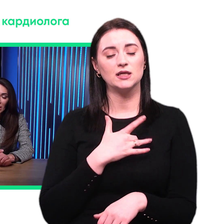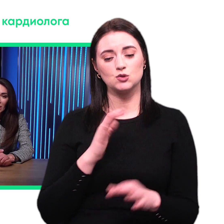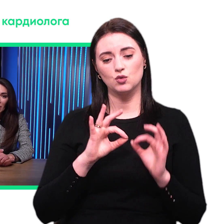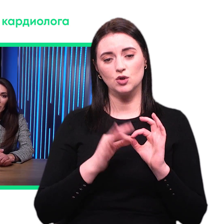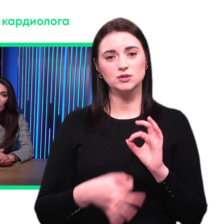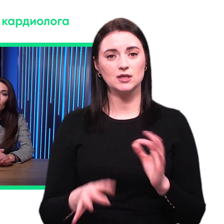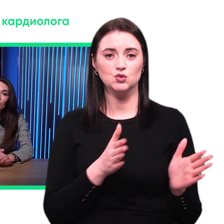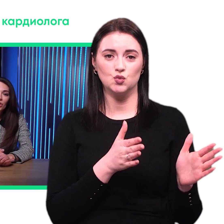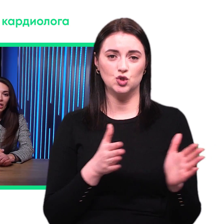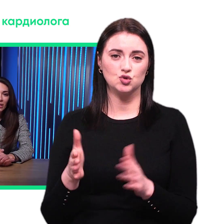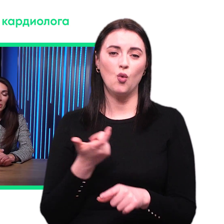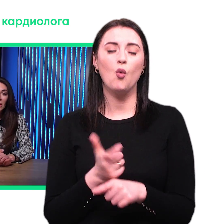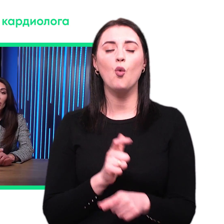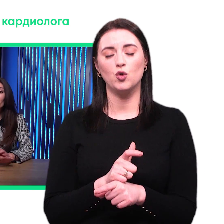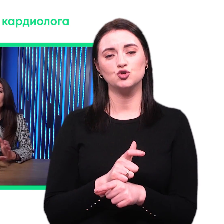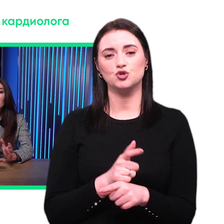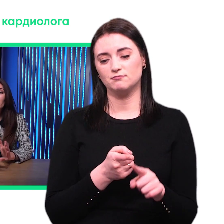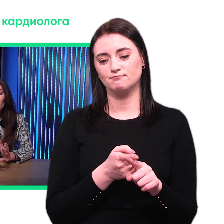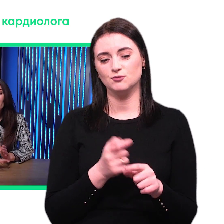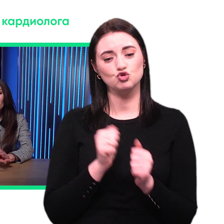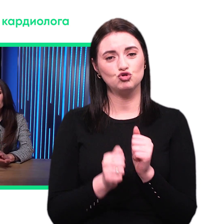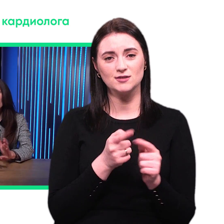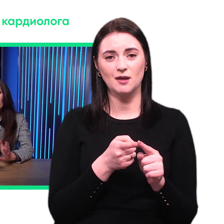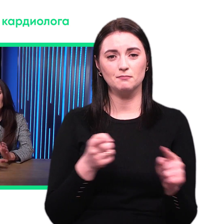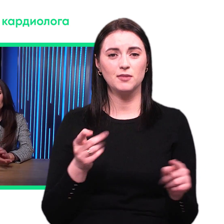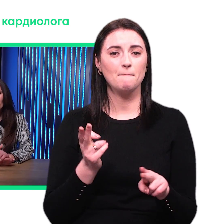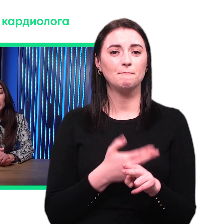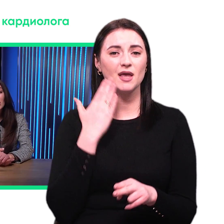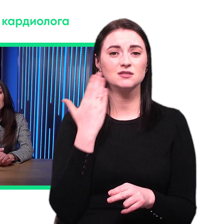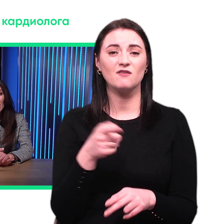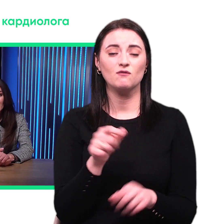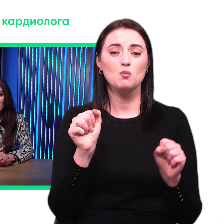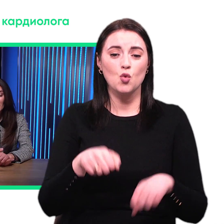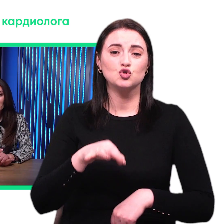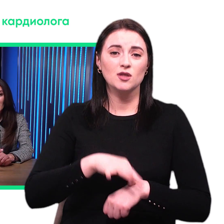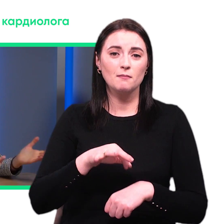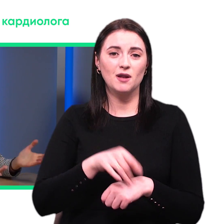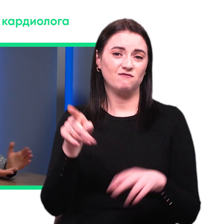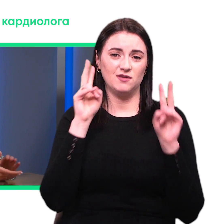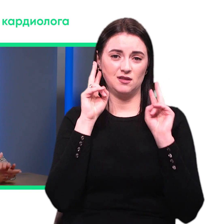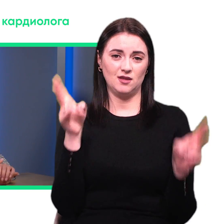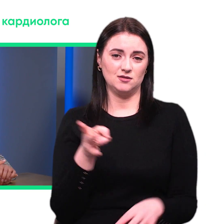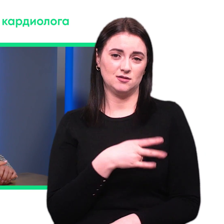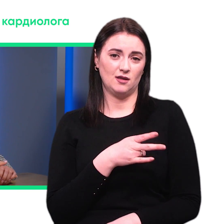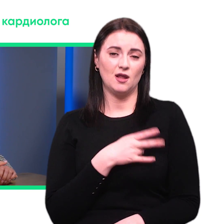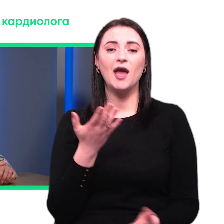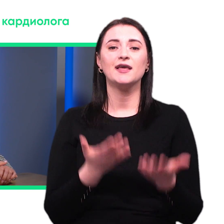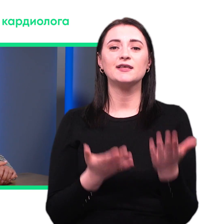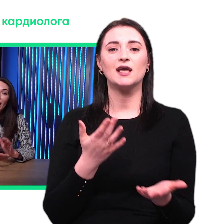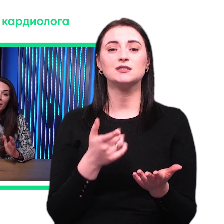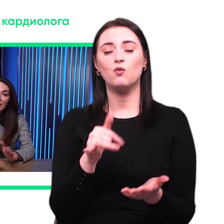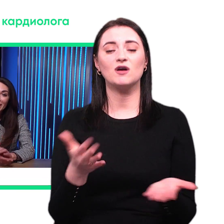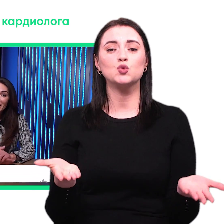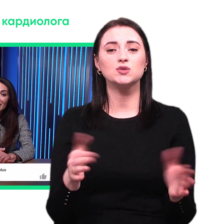сердечно-сосудистой системы очень часто протекают бессимптомно, вы можете болеть, но просто не знать об этом. Если у вас остались еще